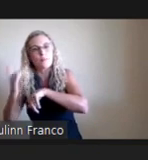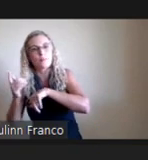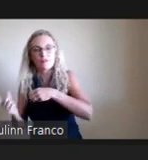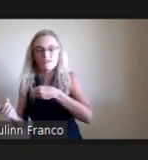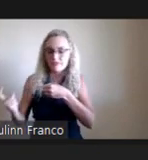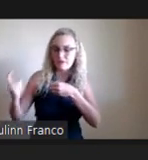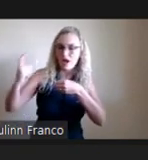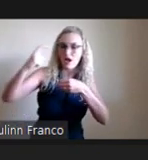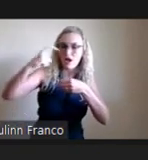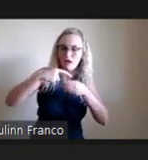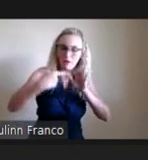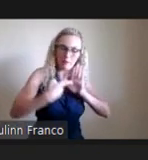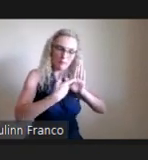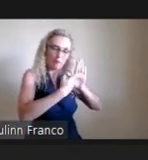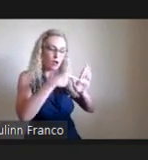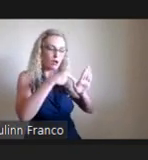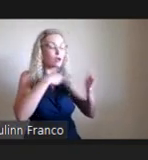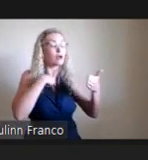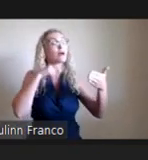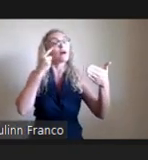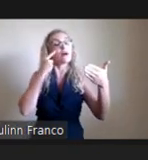o início.